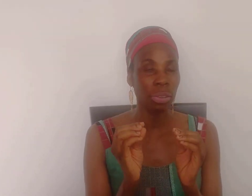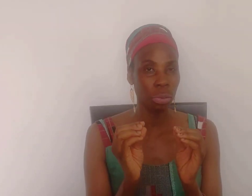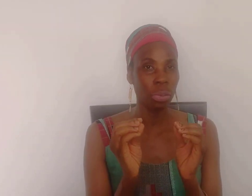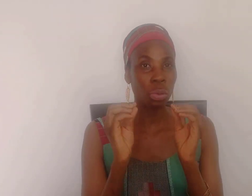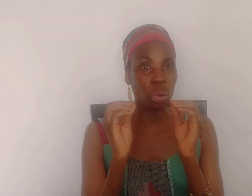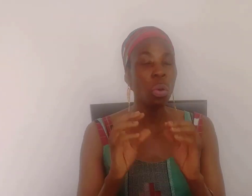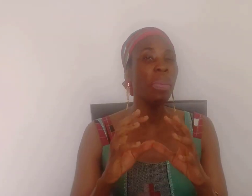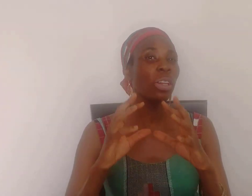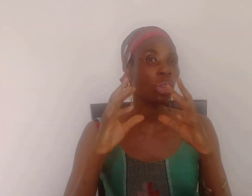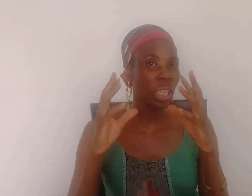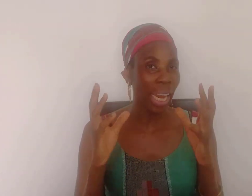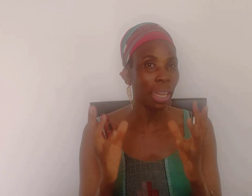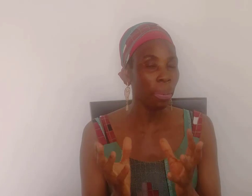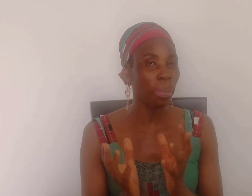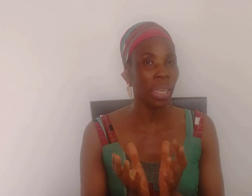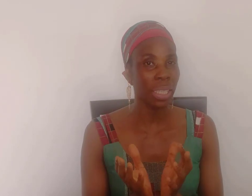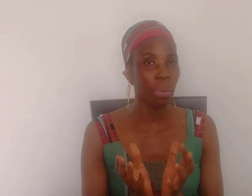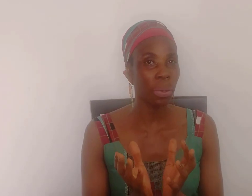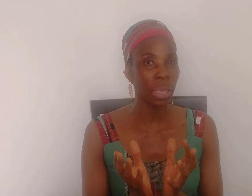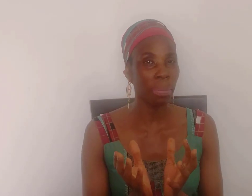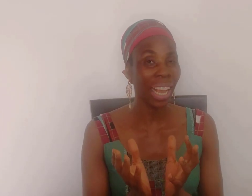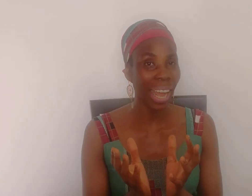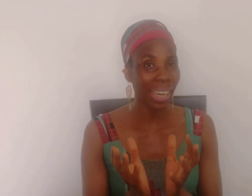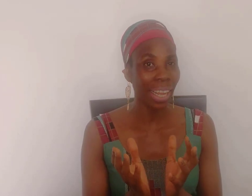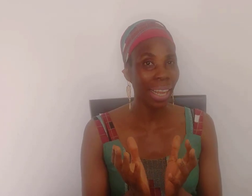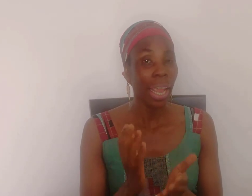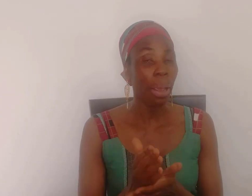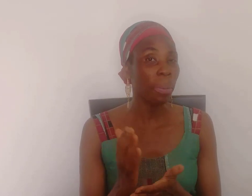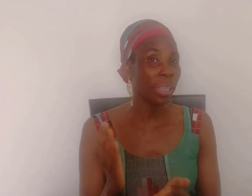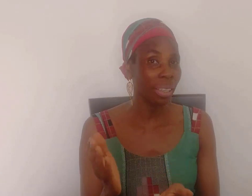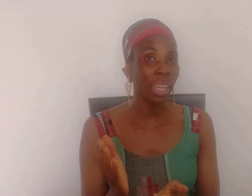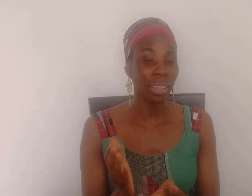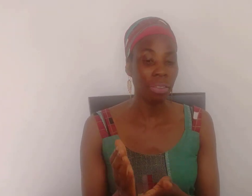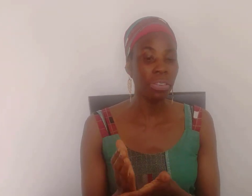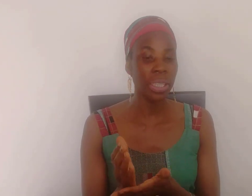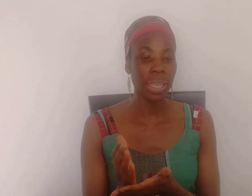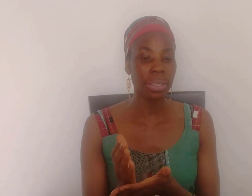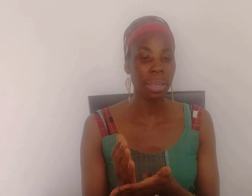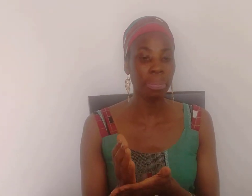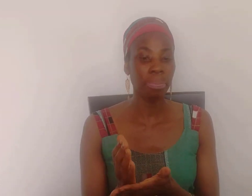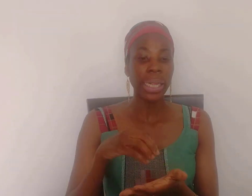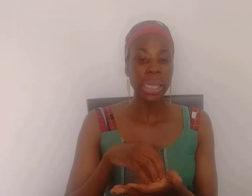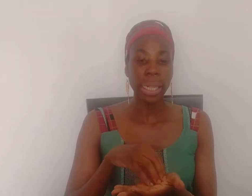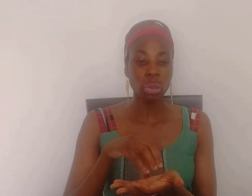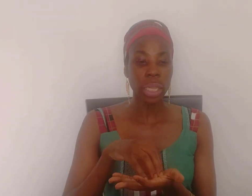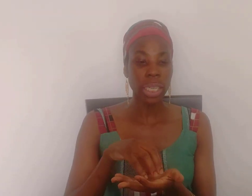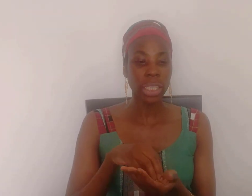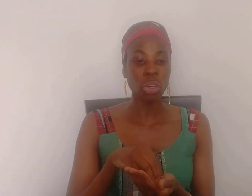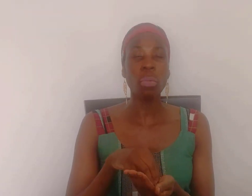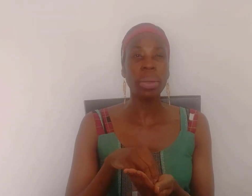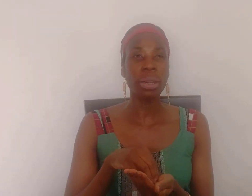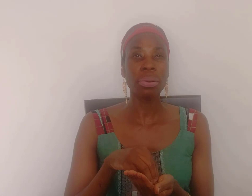2,6% do número total da população moçambicana é portadora de deficiência. E dentro deste número,